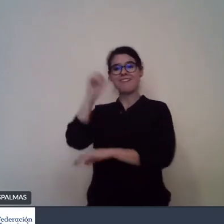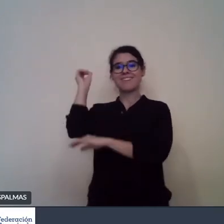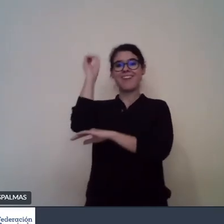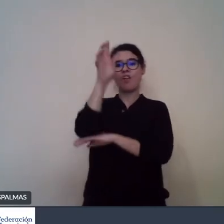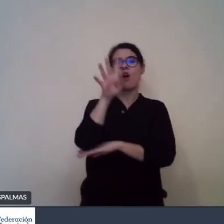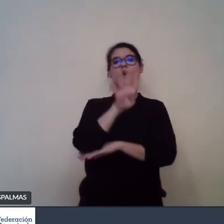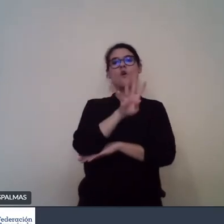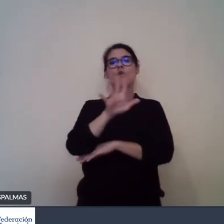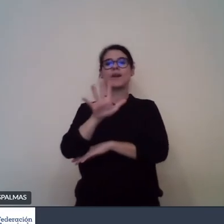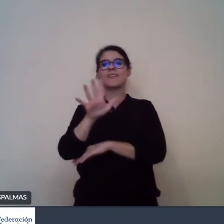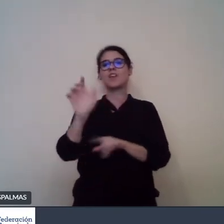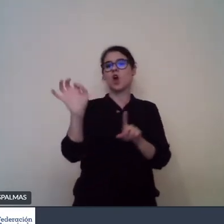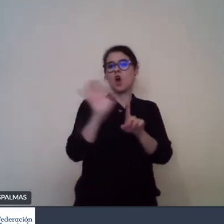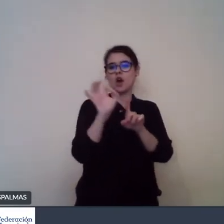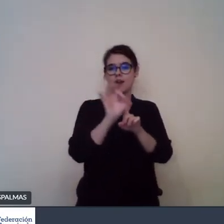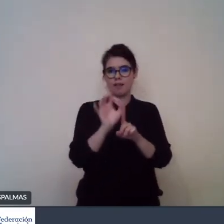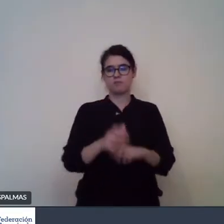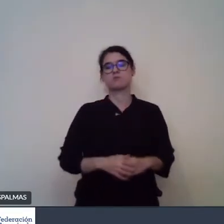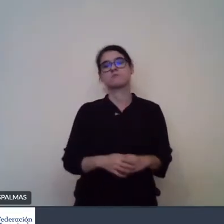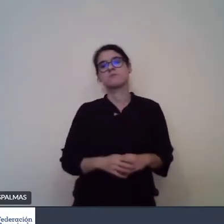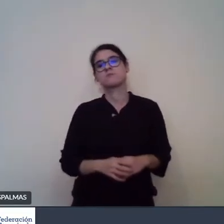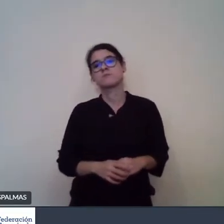es elegir.